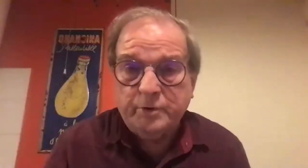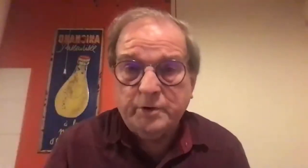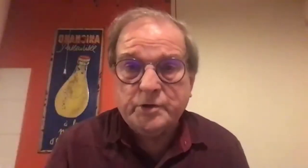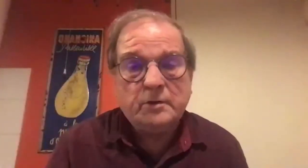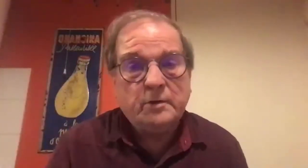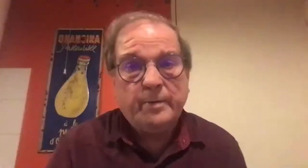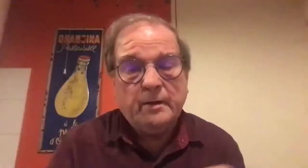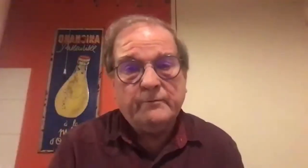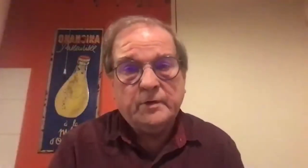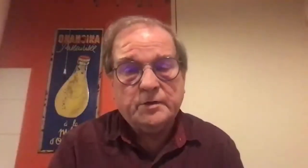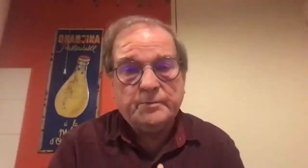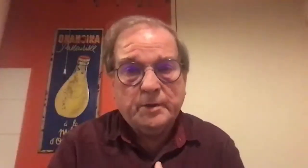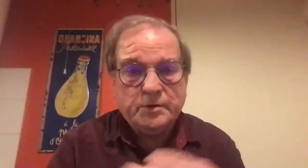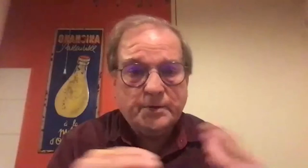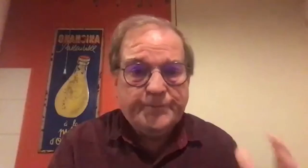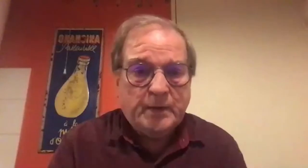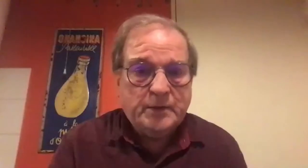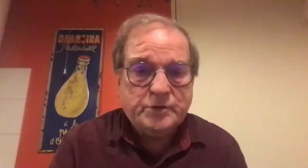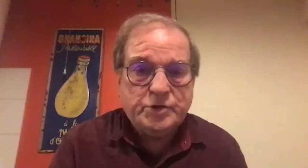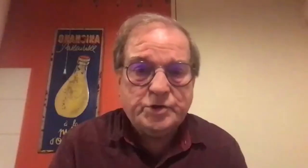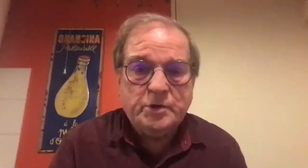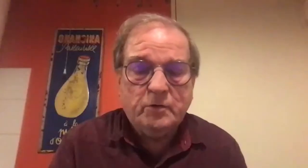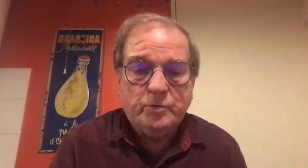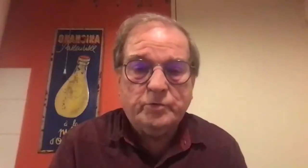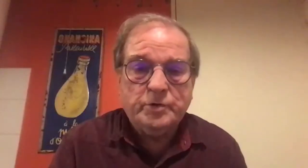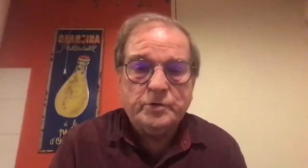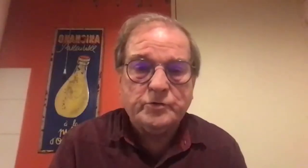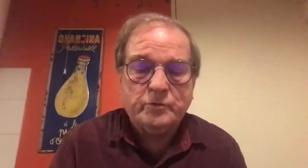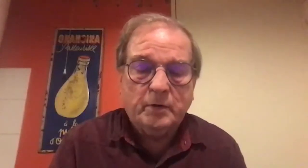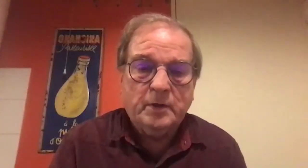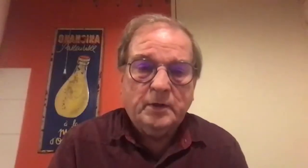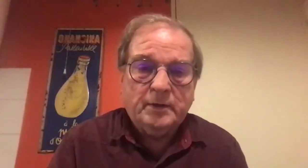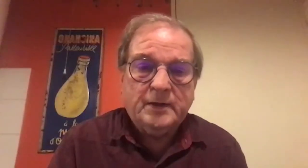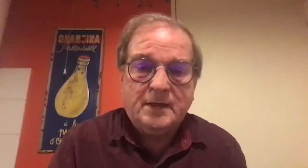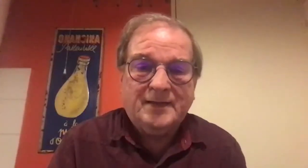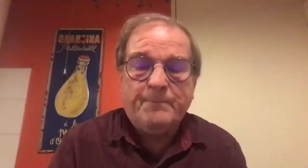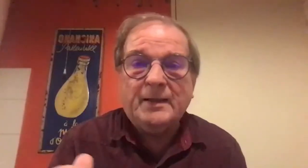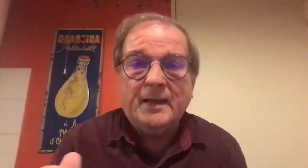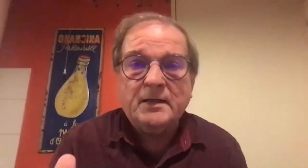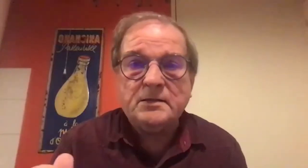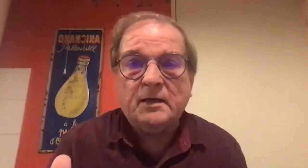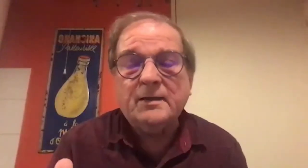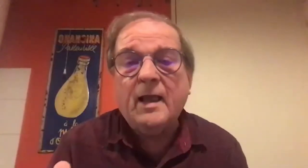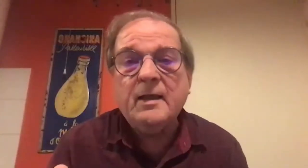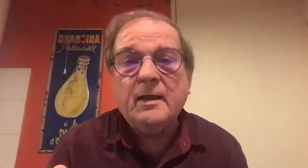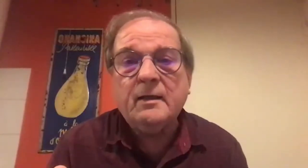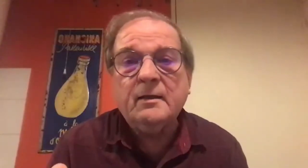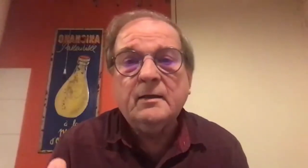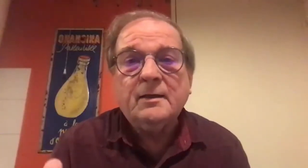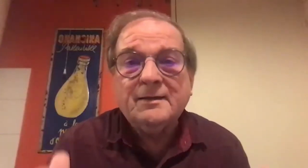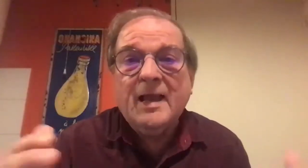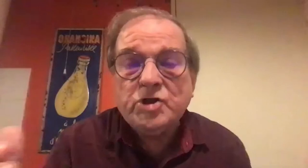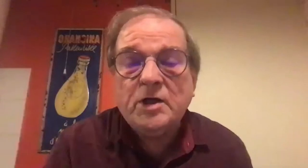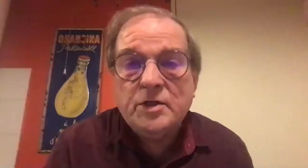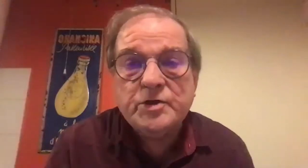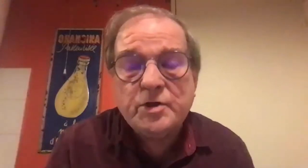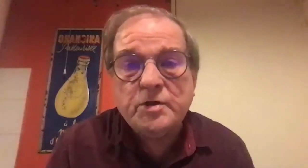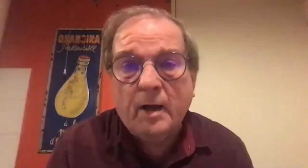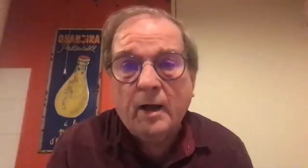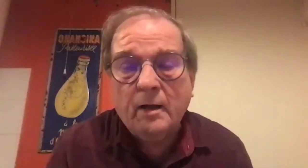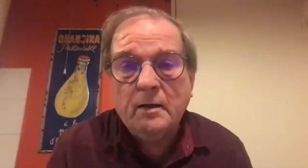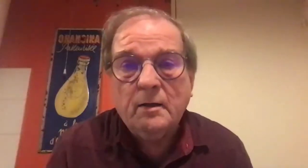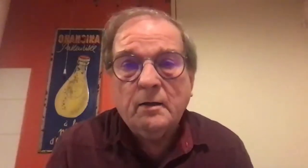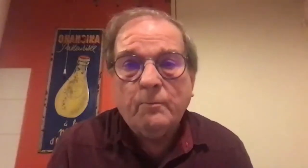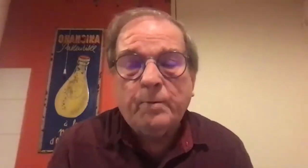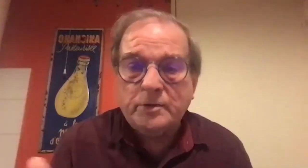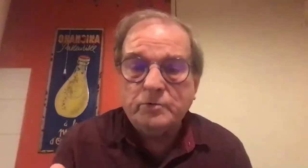polícia política também, evidentemente, insistiram muito nisso, né? Nessa dependência. A ideia era